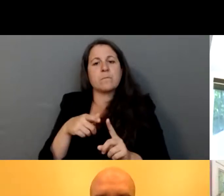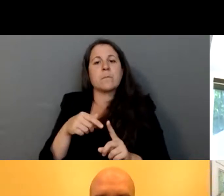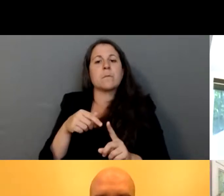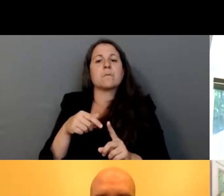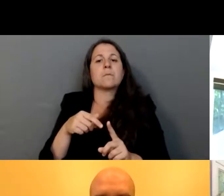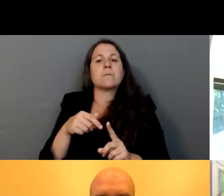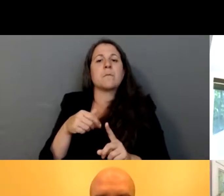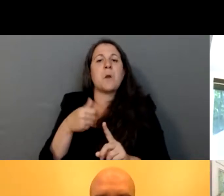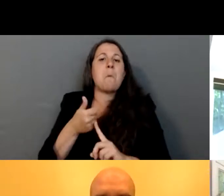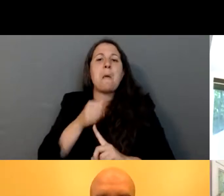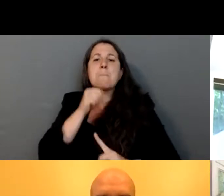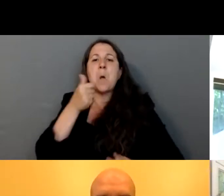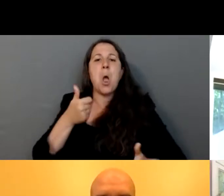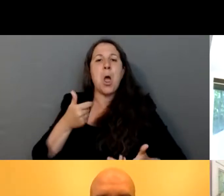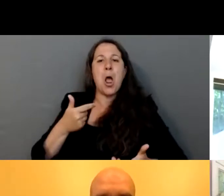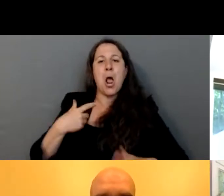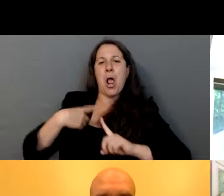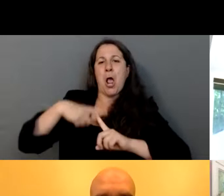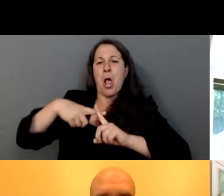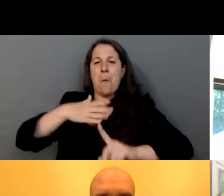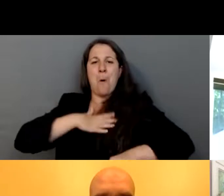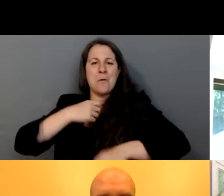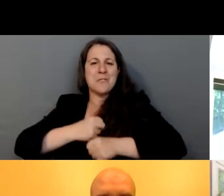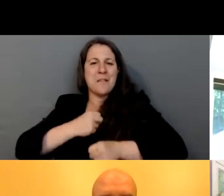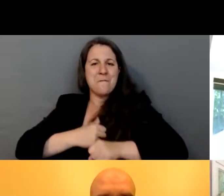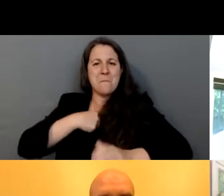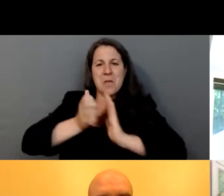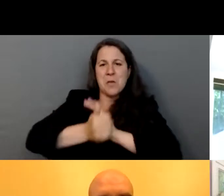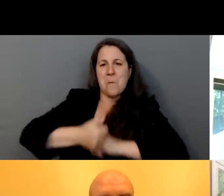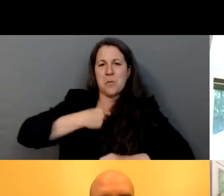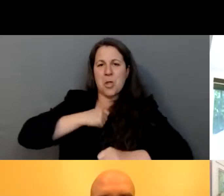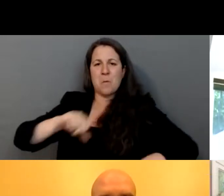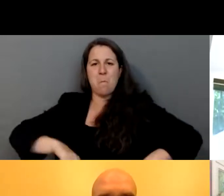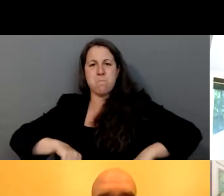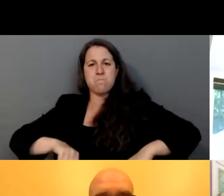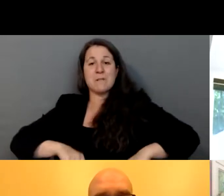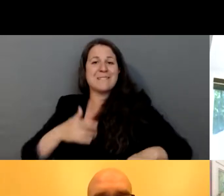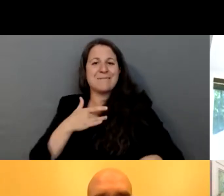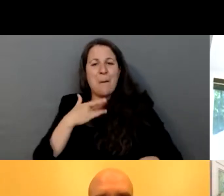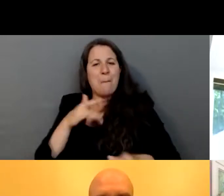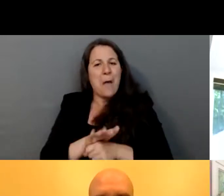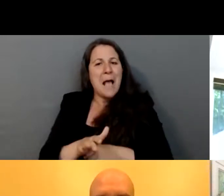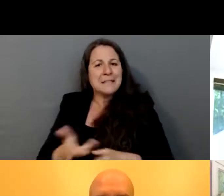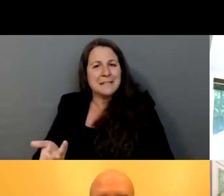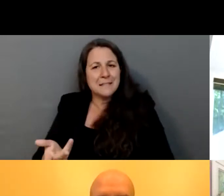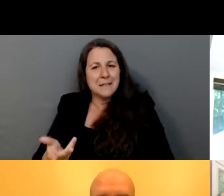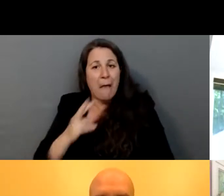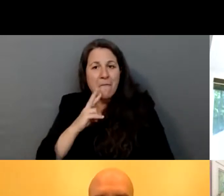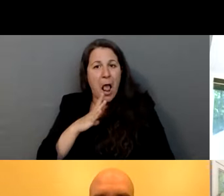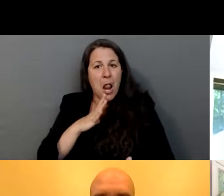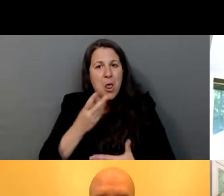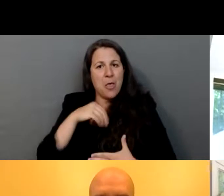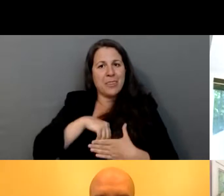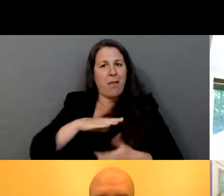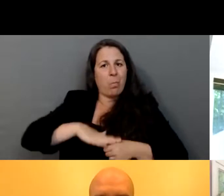valoriser leur travail ou leurs compétences. Et je pense qu'on est un petit peu trop modeste. Je pense qu'il y a beaucoup de capacitistes internalisés.